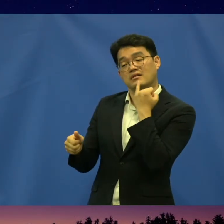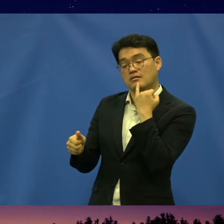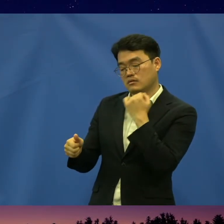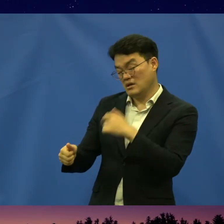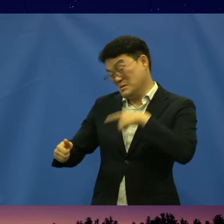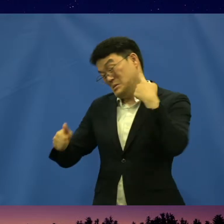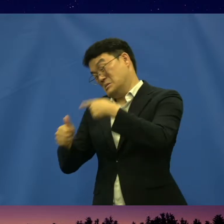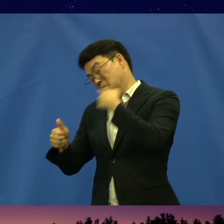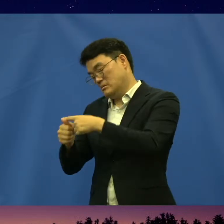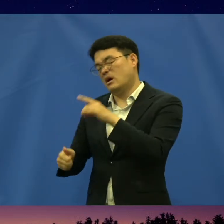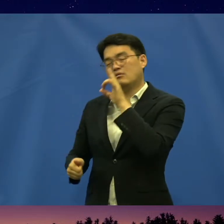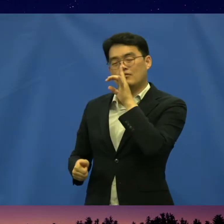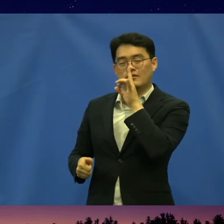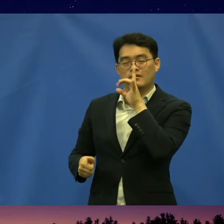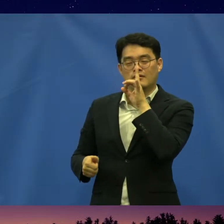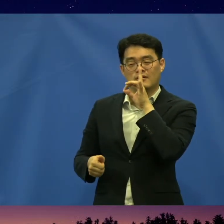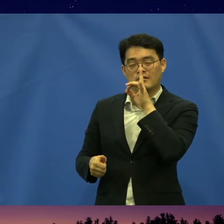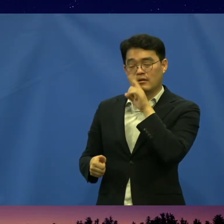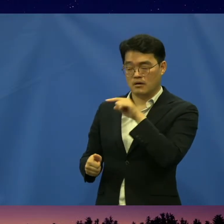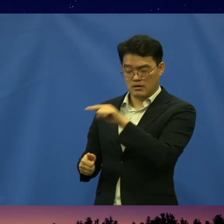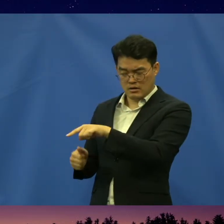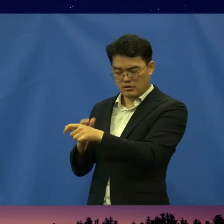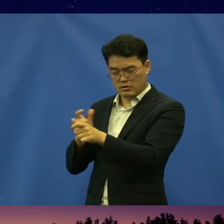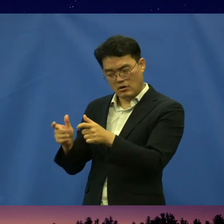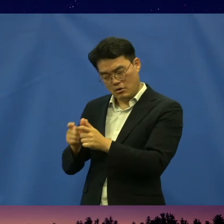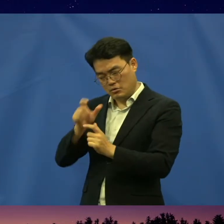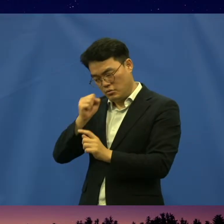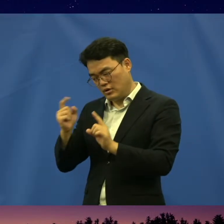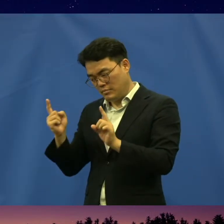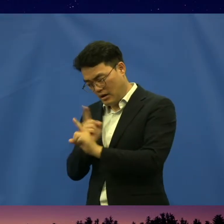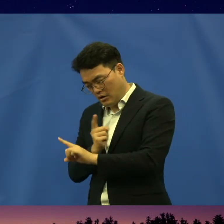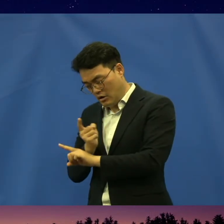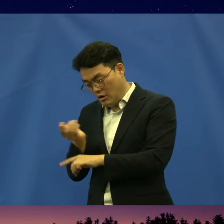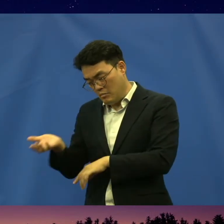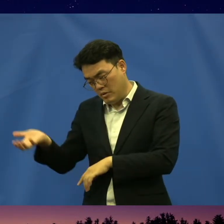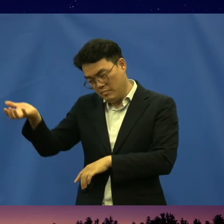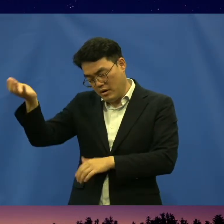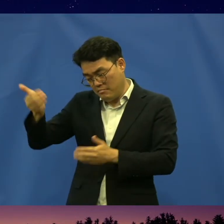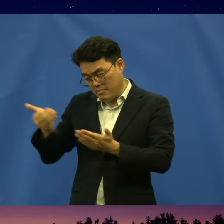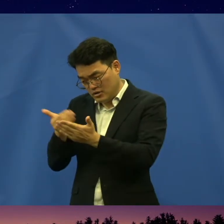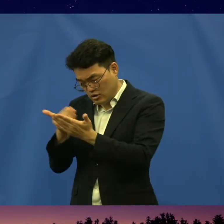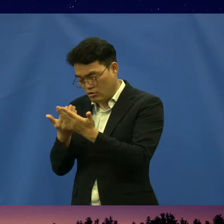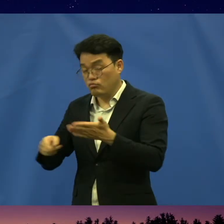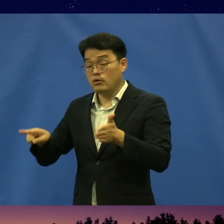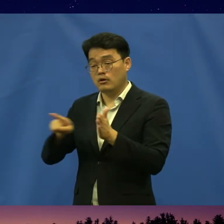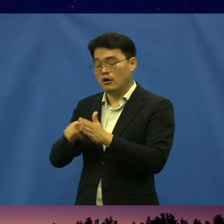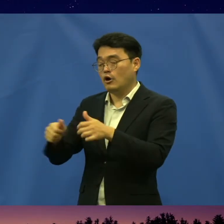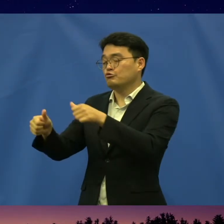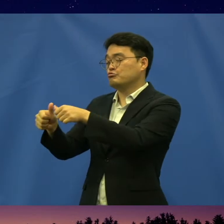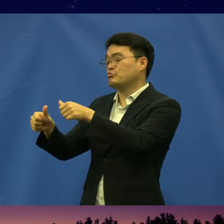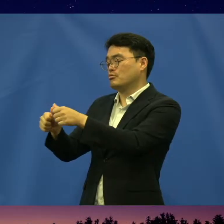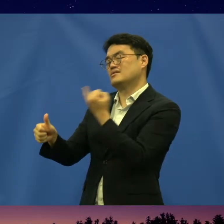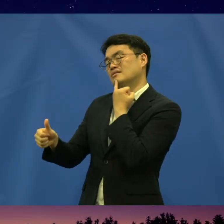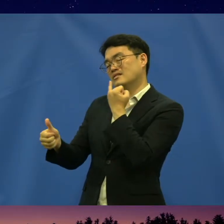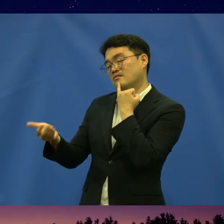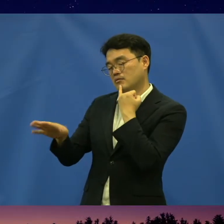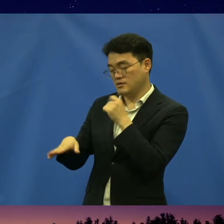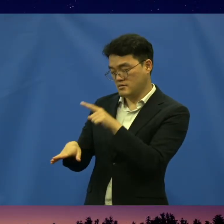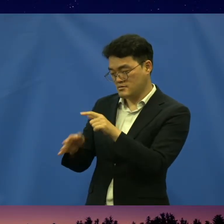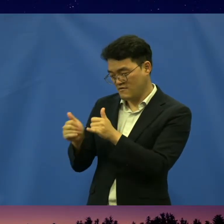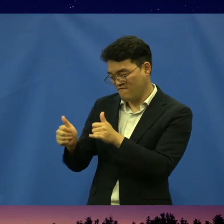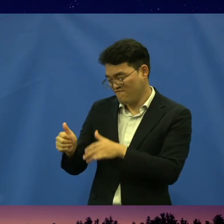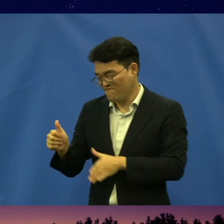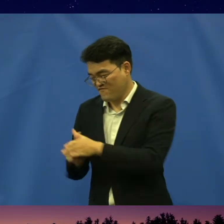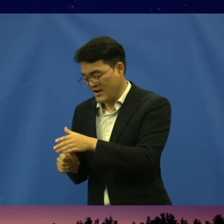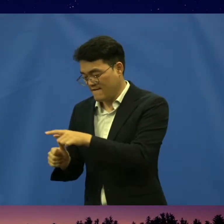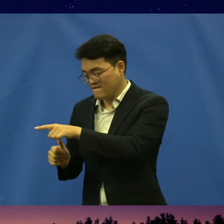그건데요. 아무리 멋있는 말을 하고 아무리 대단한 얘기를 해도 그 사람을 죽이고 그 공동체를